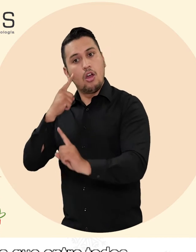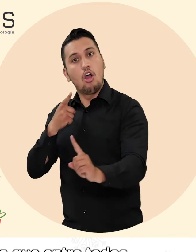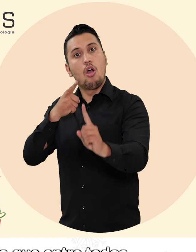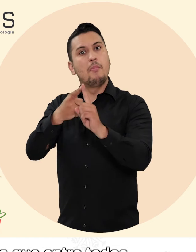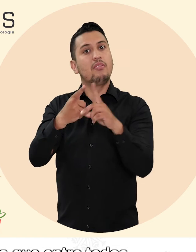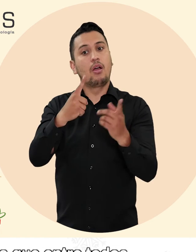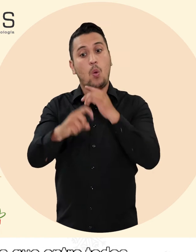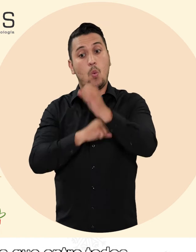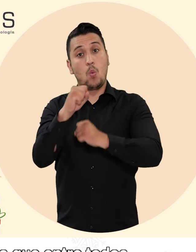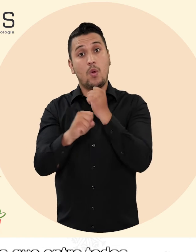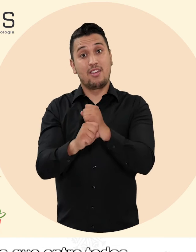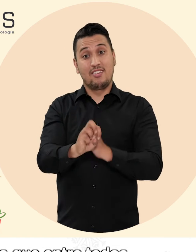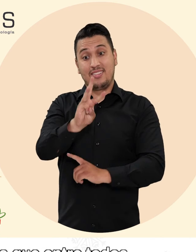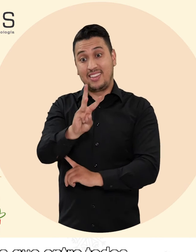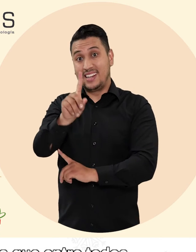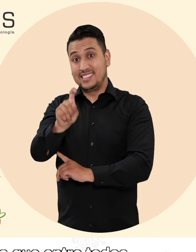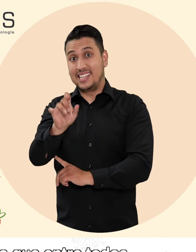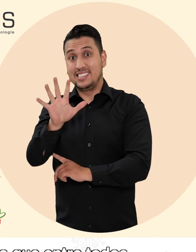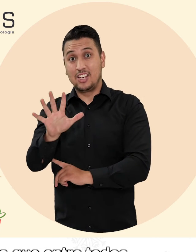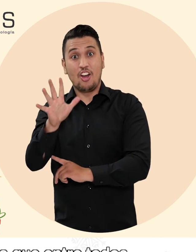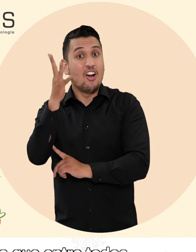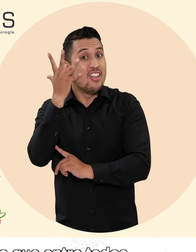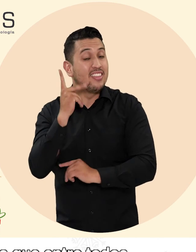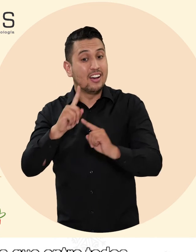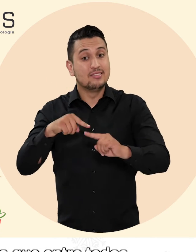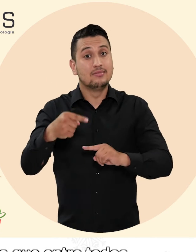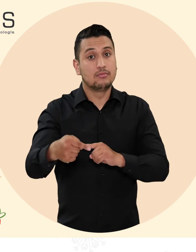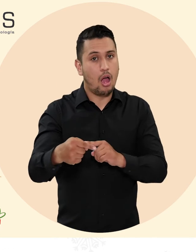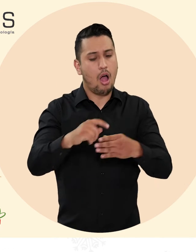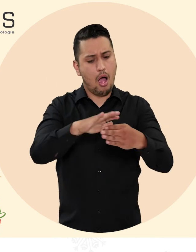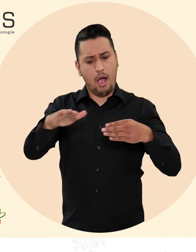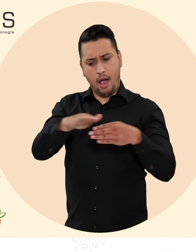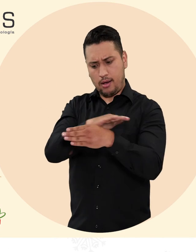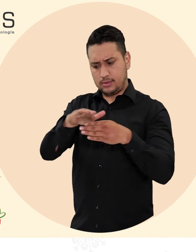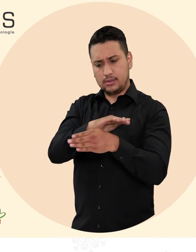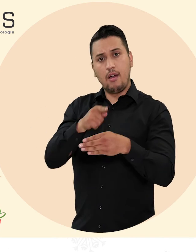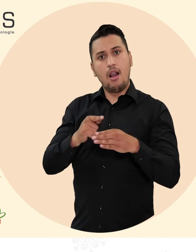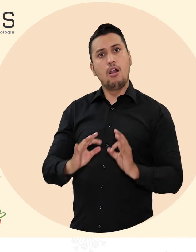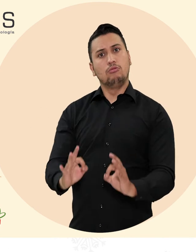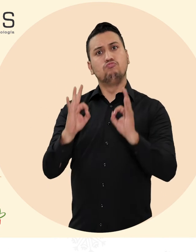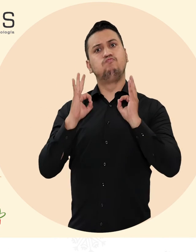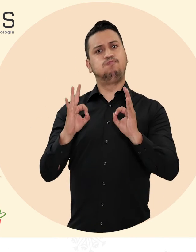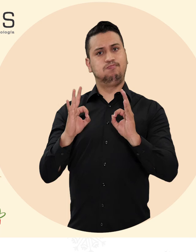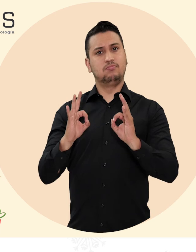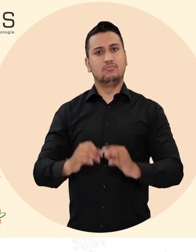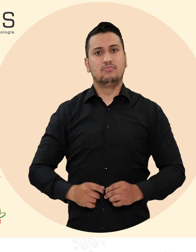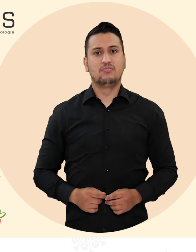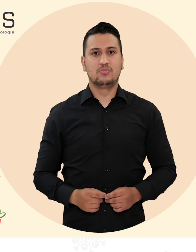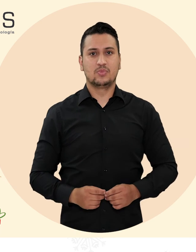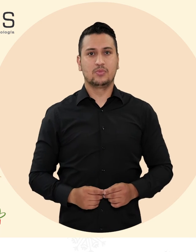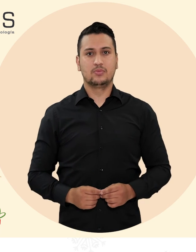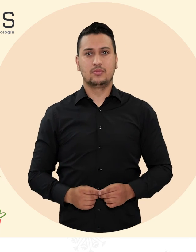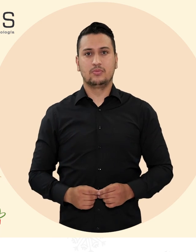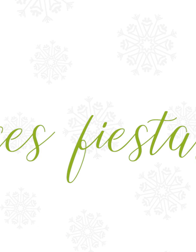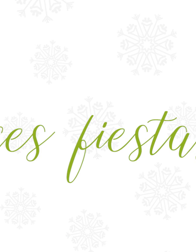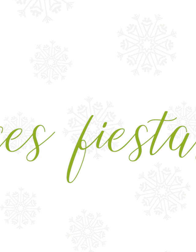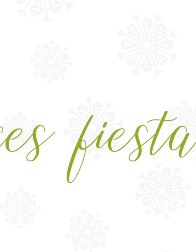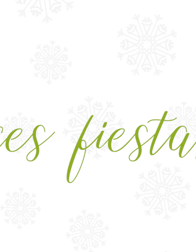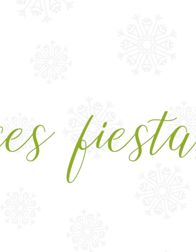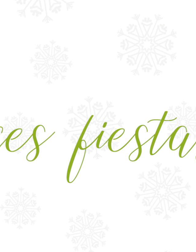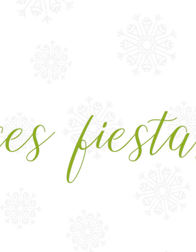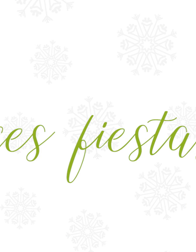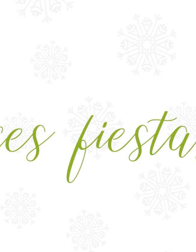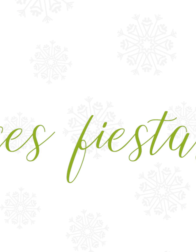compromiso para que entre todos logremos total accesibilidad en los próximos 365 días.